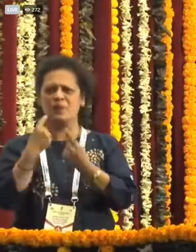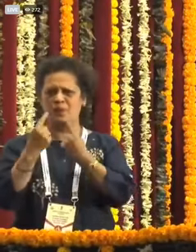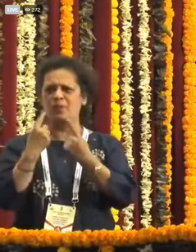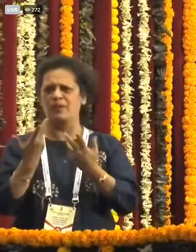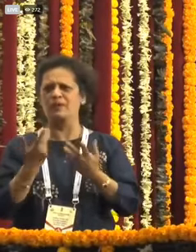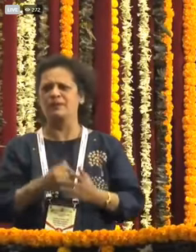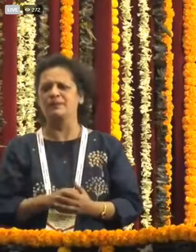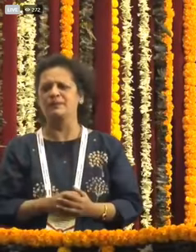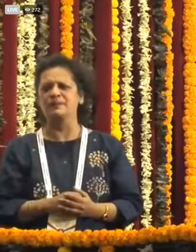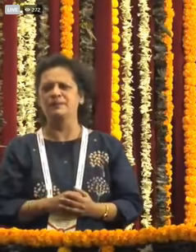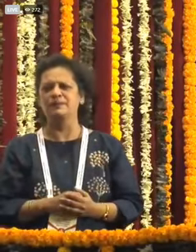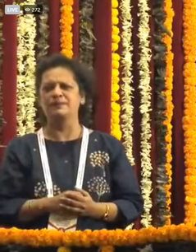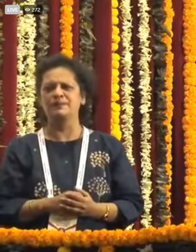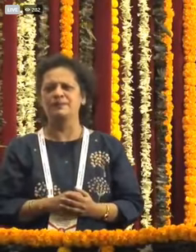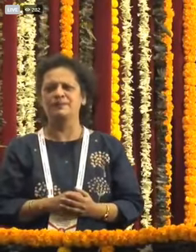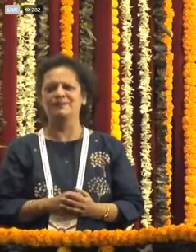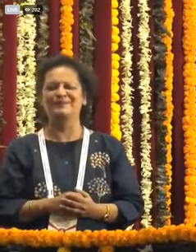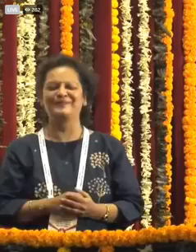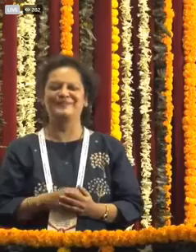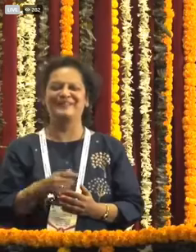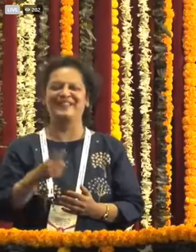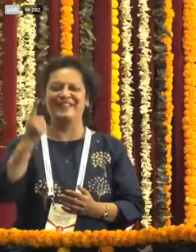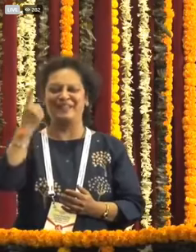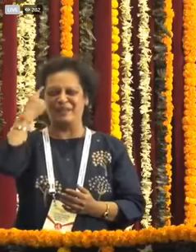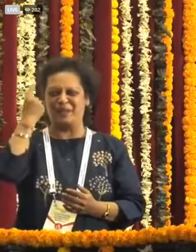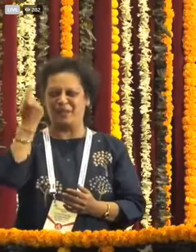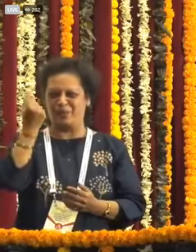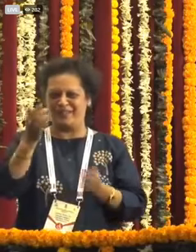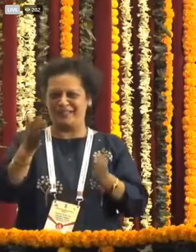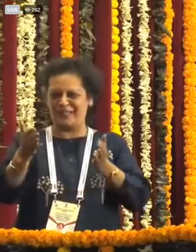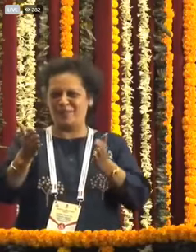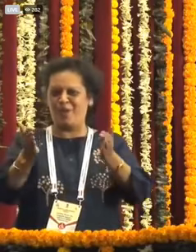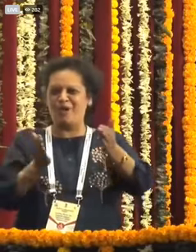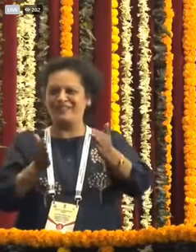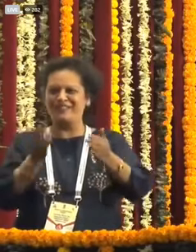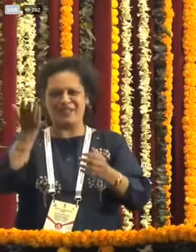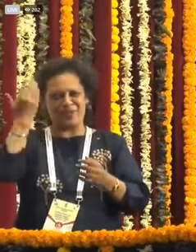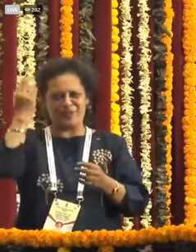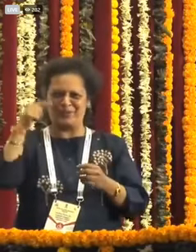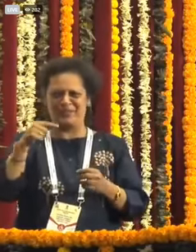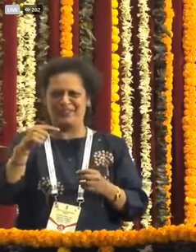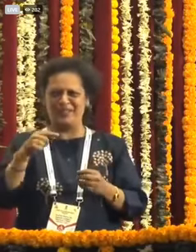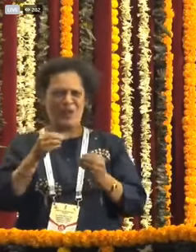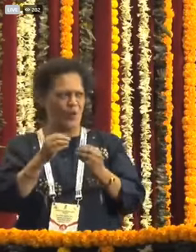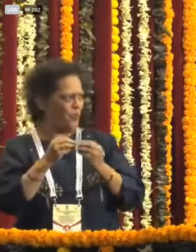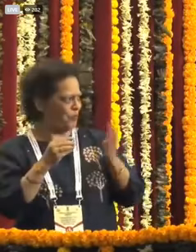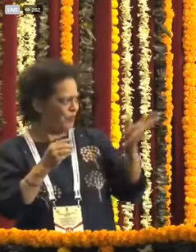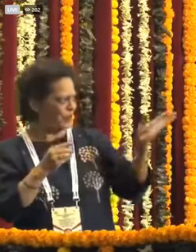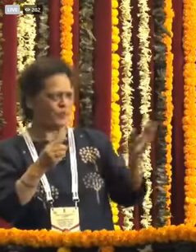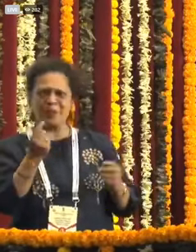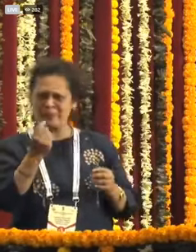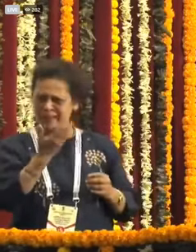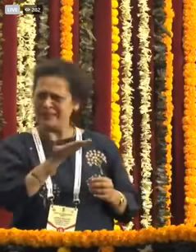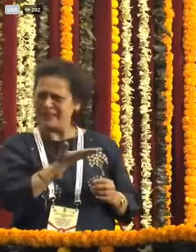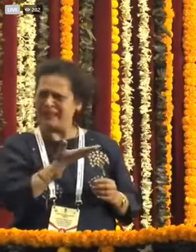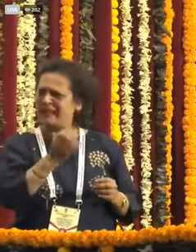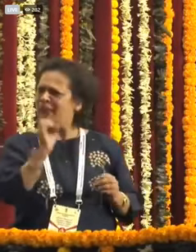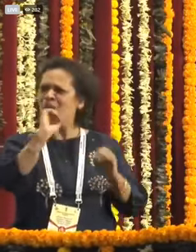मुलाखतीमध्ये त्या खोक्यांच्या बद्दल विचारणा होत होती। आता बच्चू भाऊ खोके घेईल असा कोणी विश्वास करू शकतो